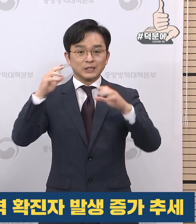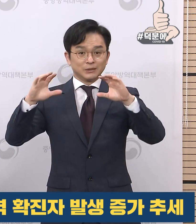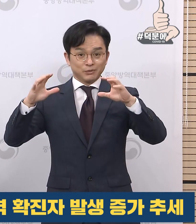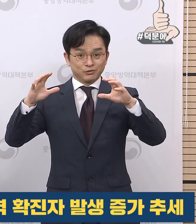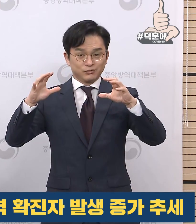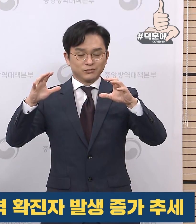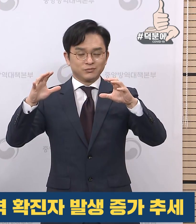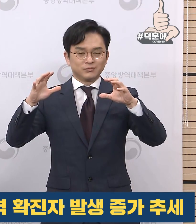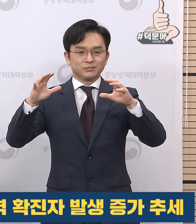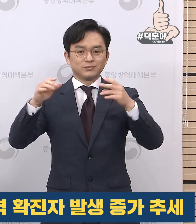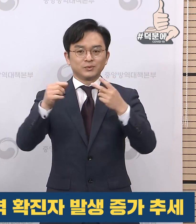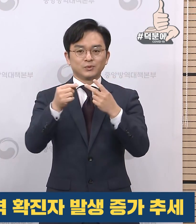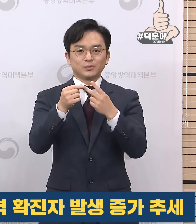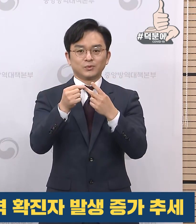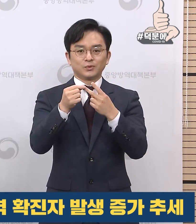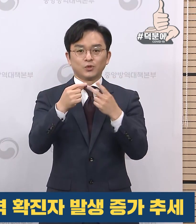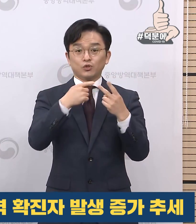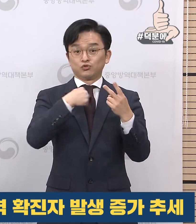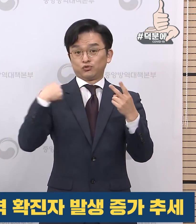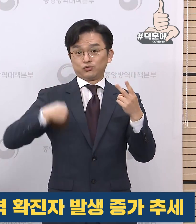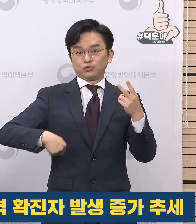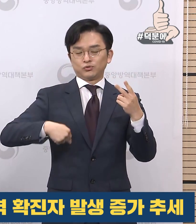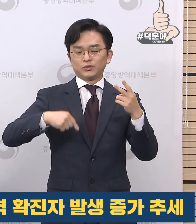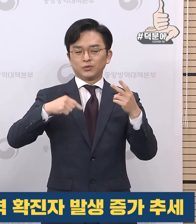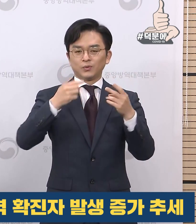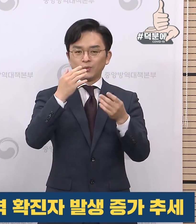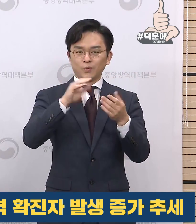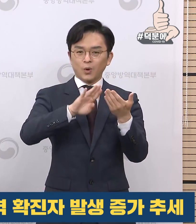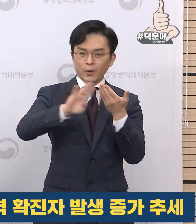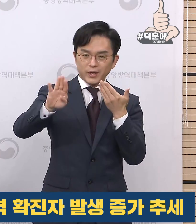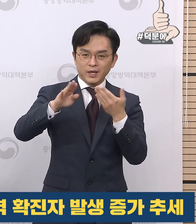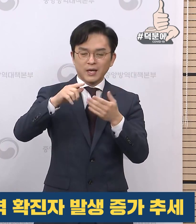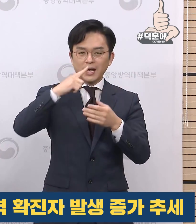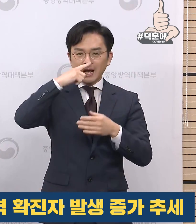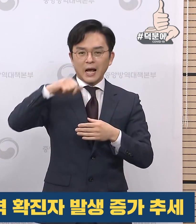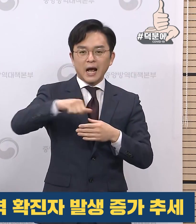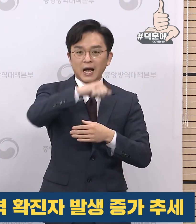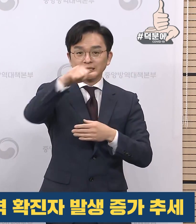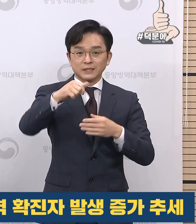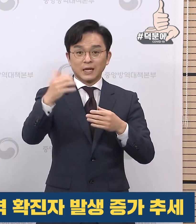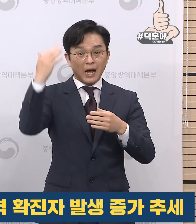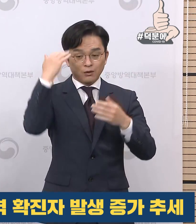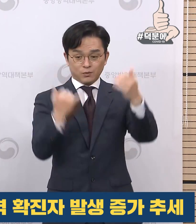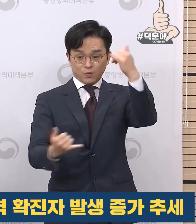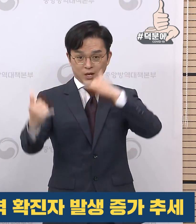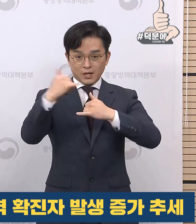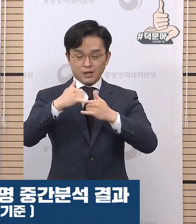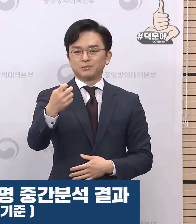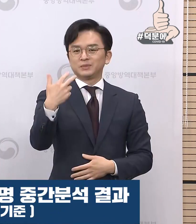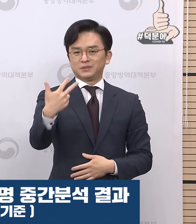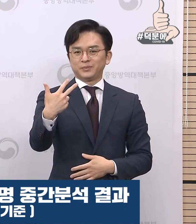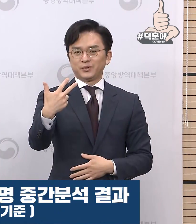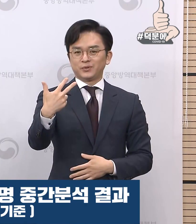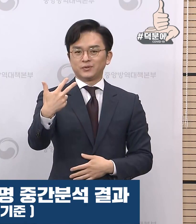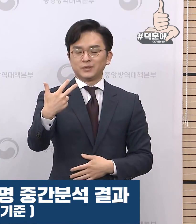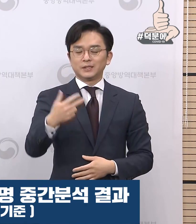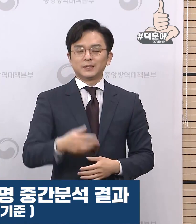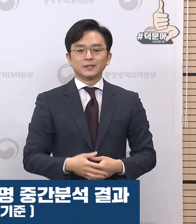미주 지역과 또 중국 외의 아시아 지역에서의 확진자가 증가하고 있는 추세입니다.